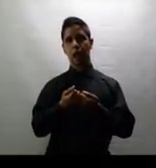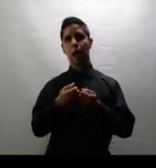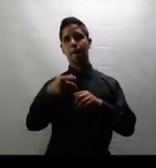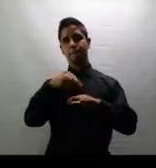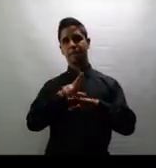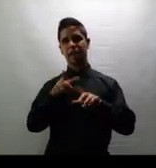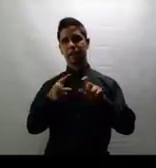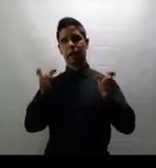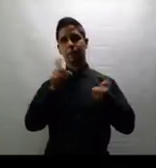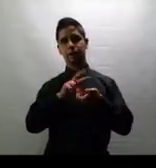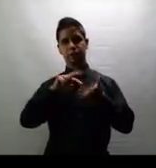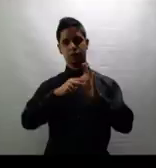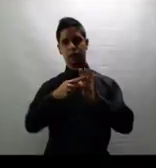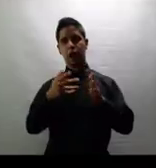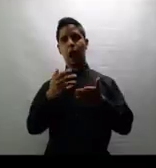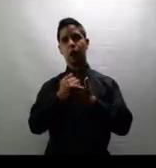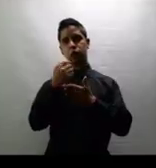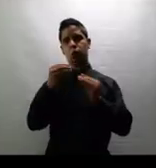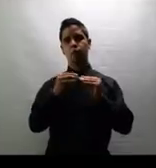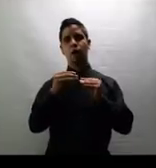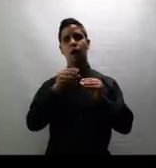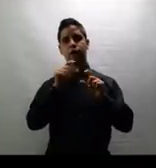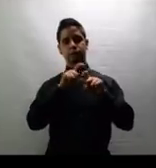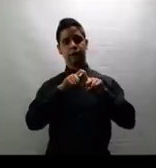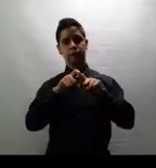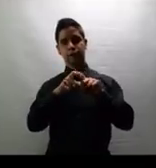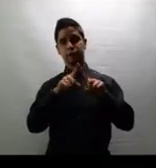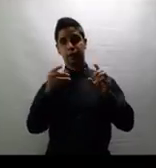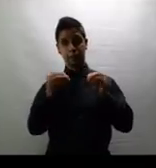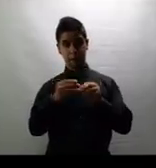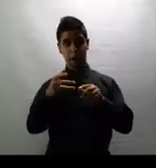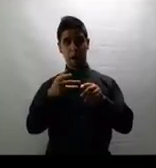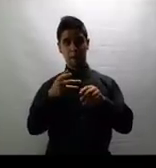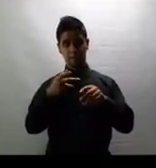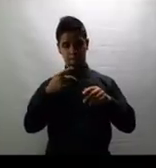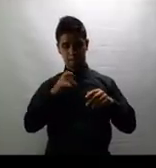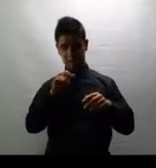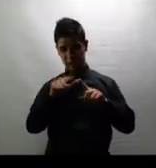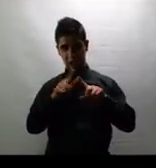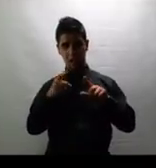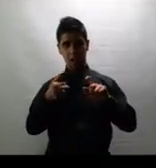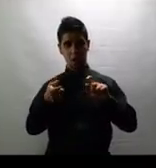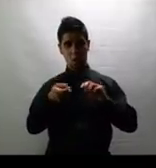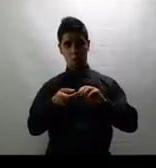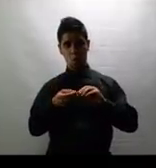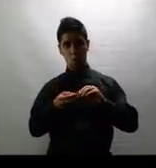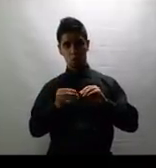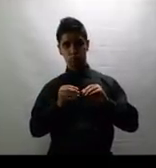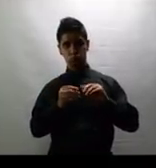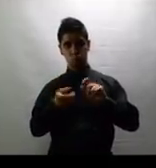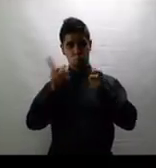aros chocan y producen el sonido que conocemos como cascabeles o vite